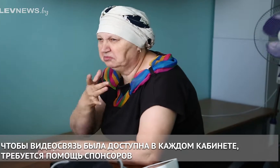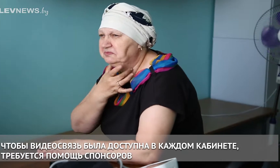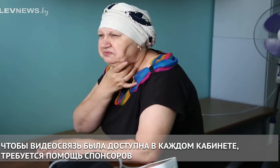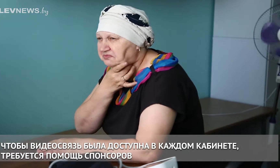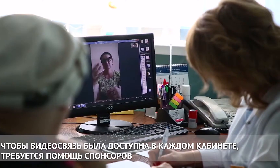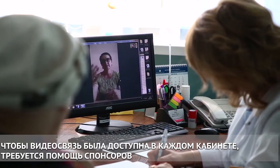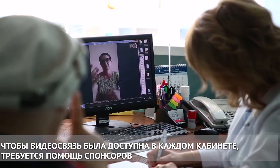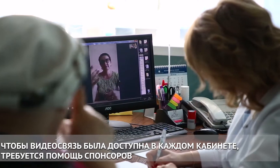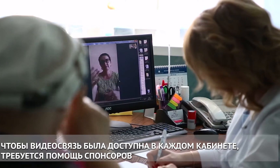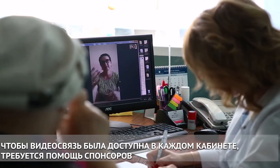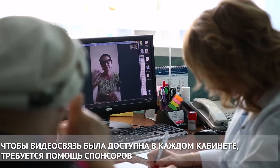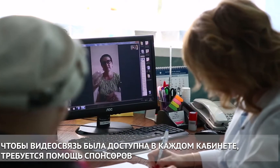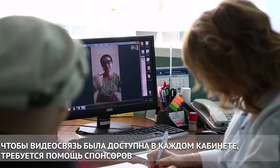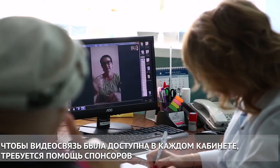Голова не...